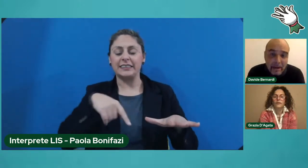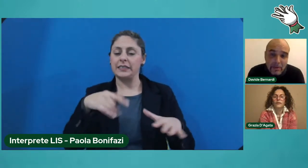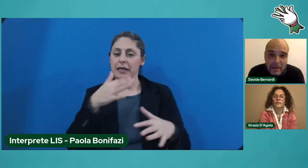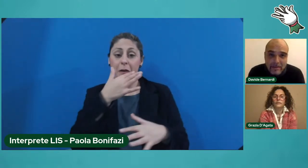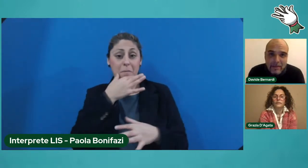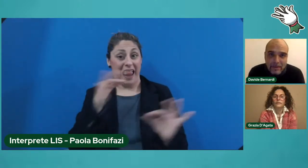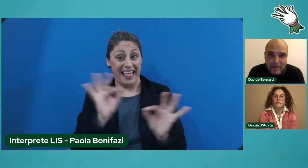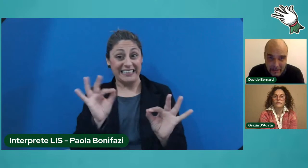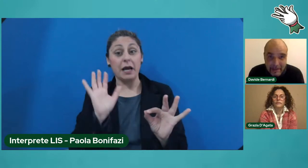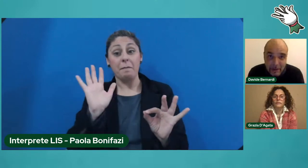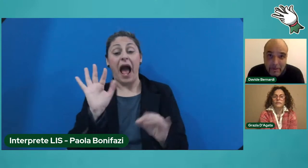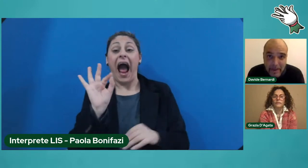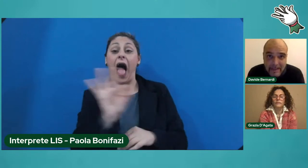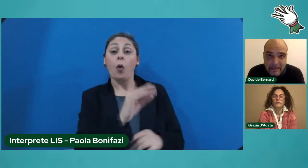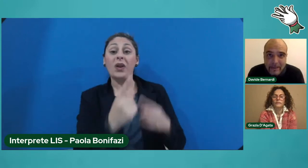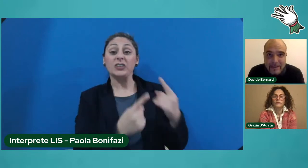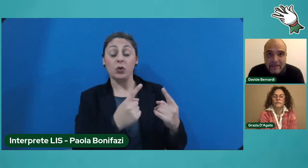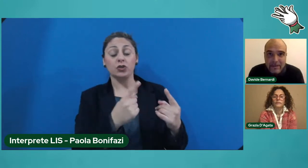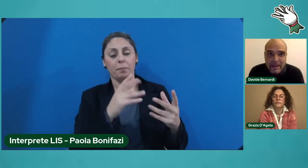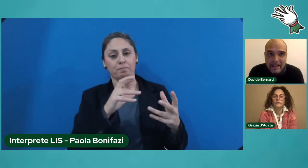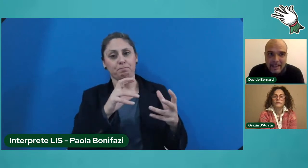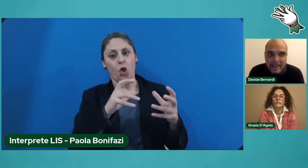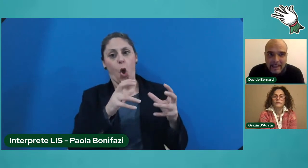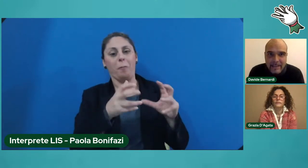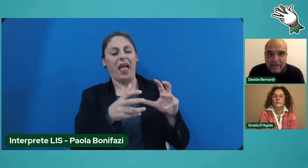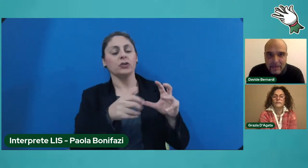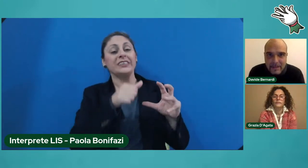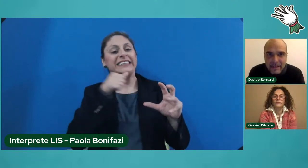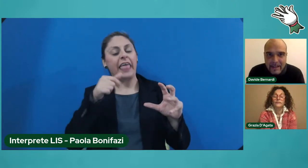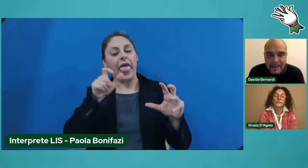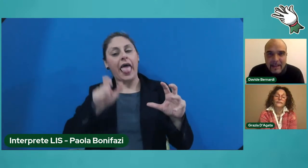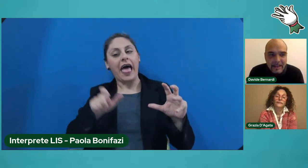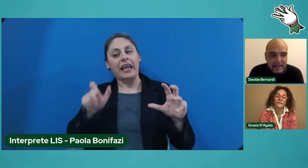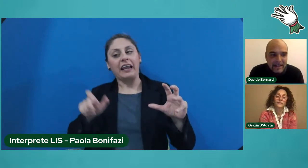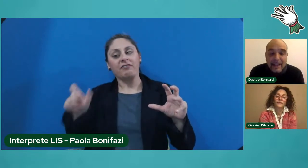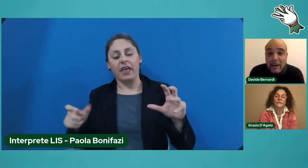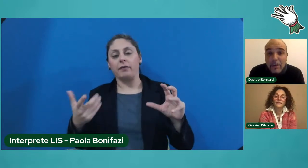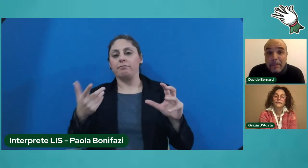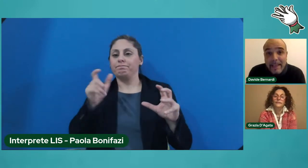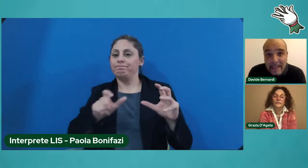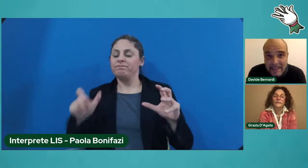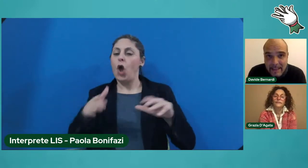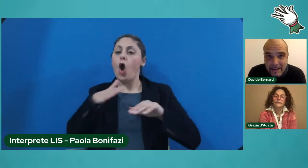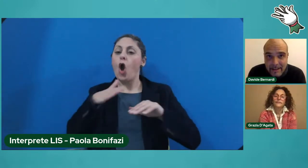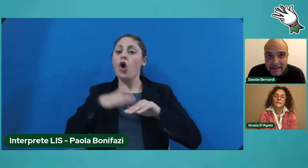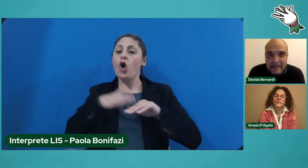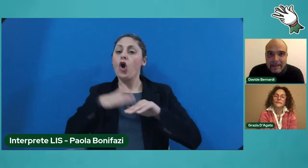alcune sono veramente complesse, quindi servono anche delle risorse e delle competenze